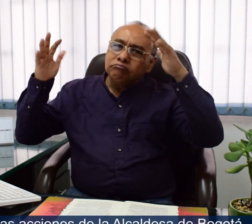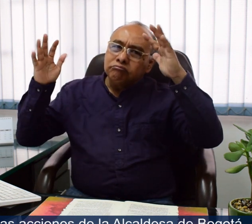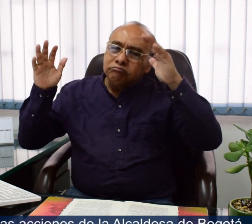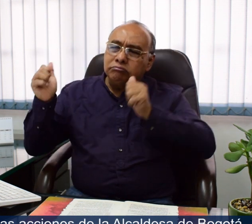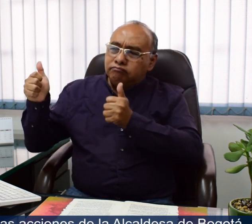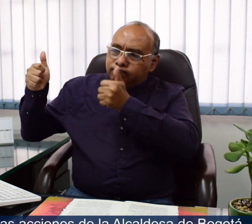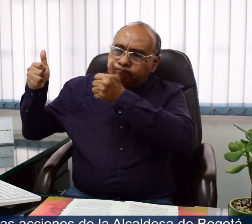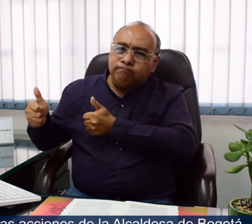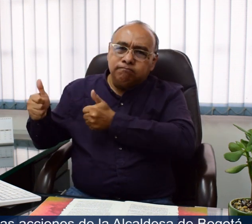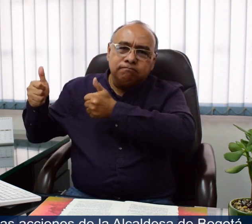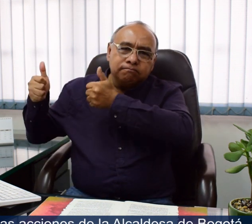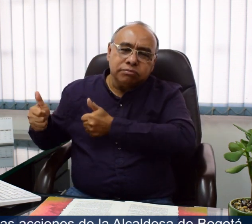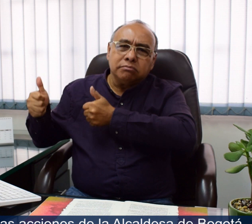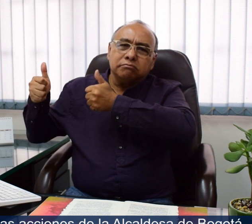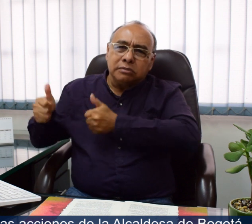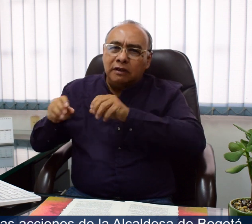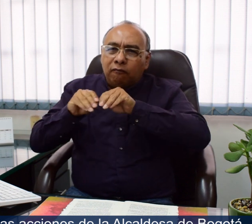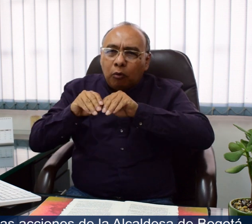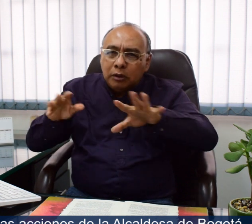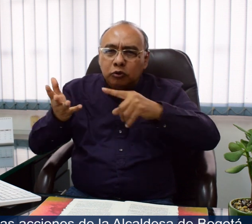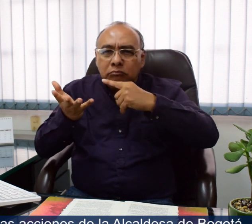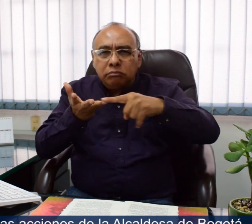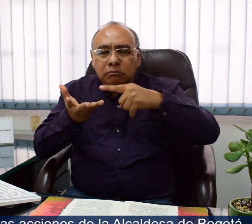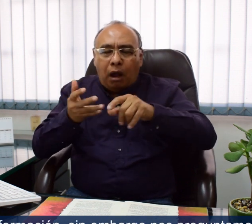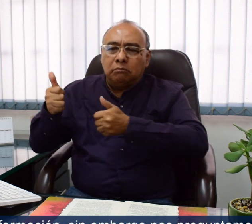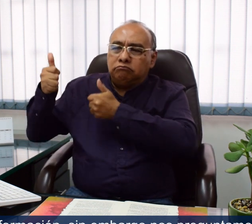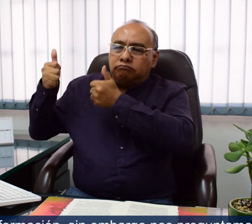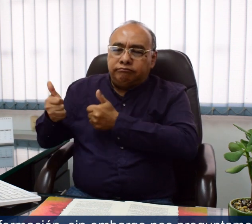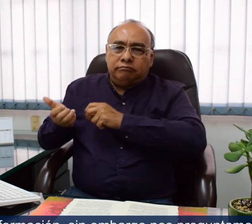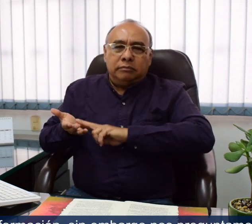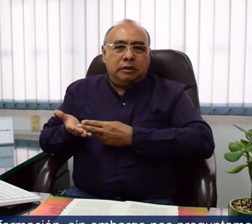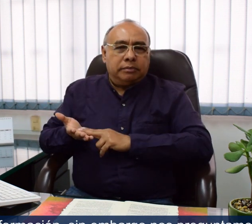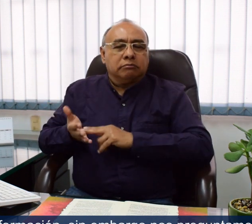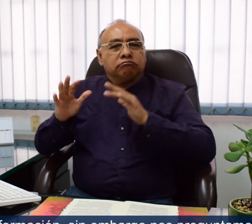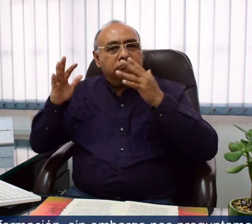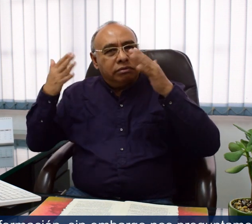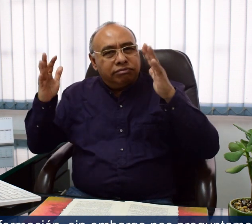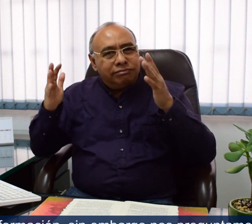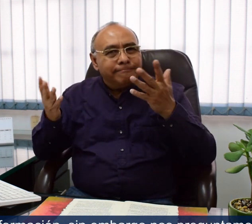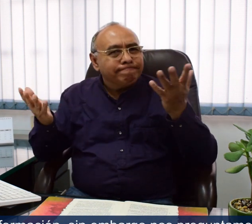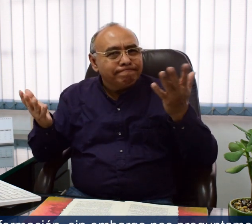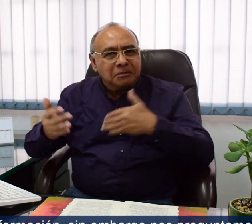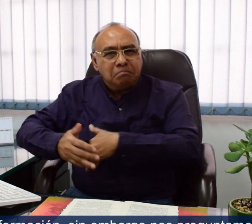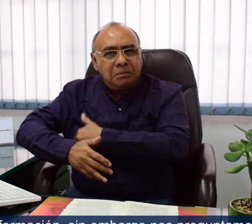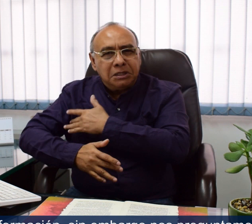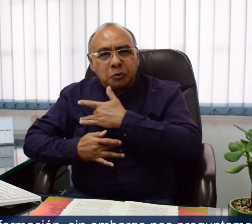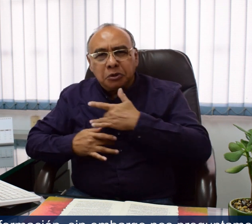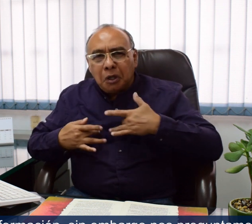alcaldesa de Bogotá, quien siempre está acompañada de un intérprete de lengua de señas para difundir la información. Sin embargo, nos preguntamos,